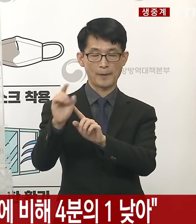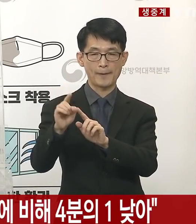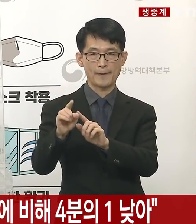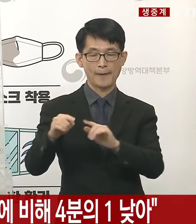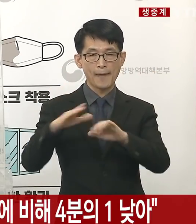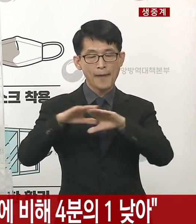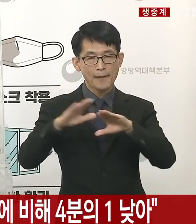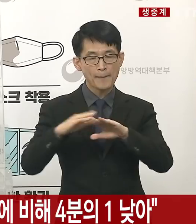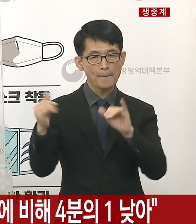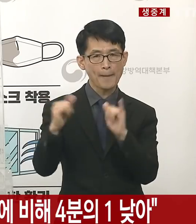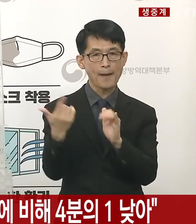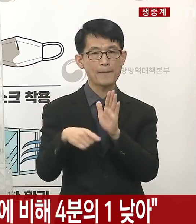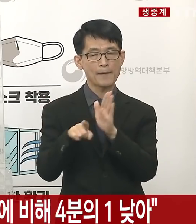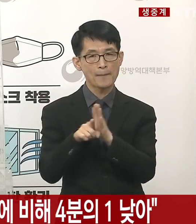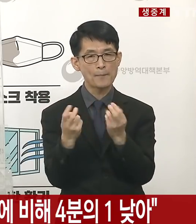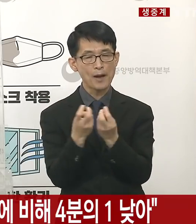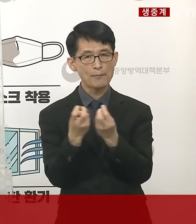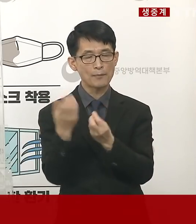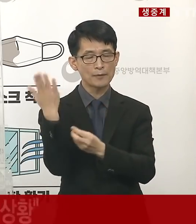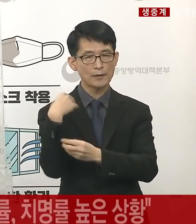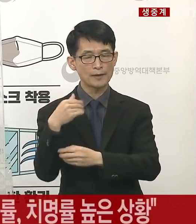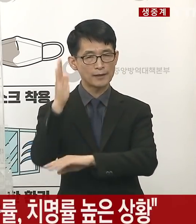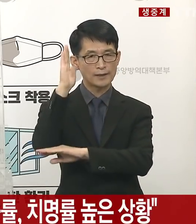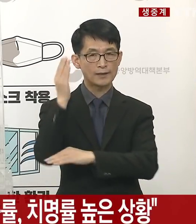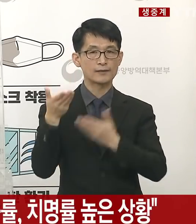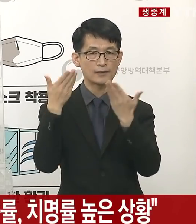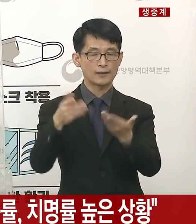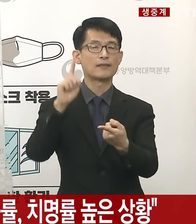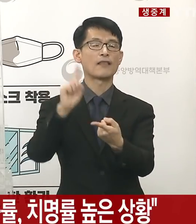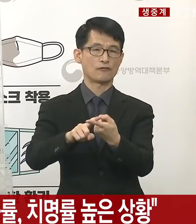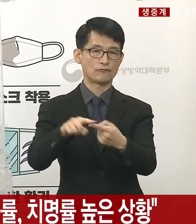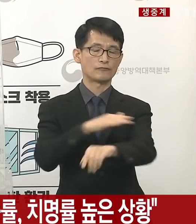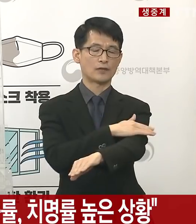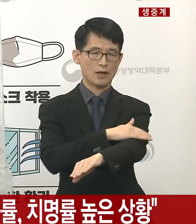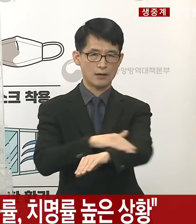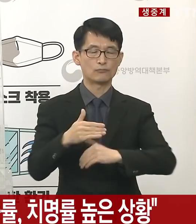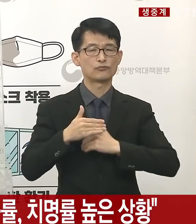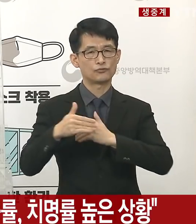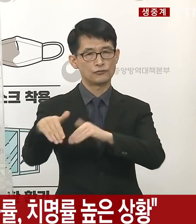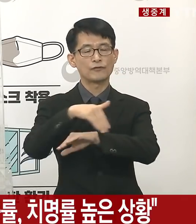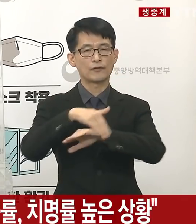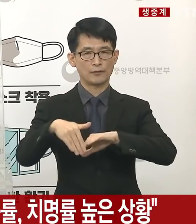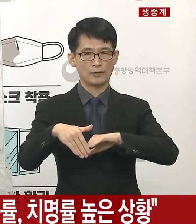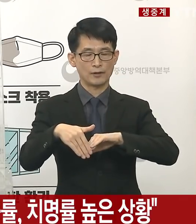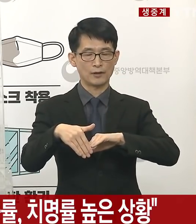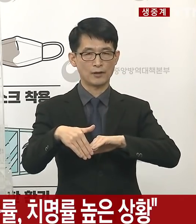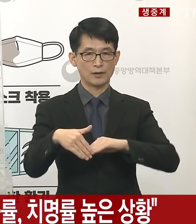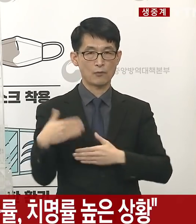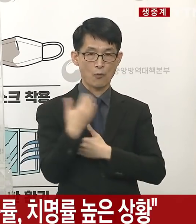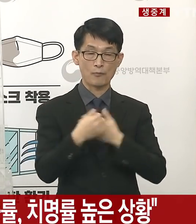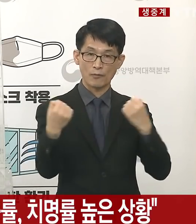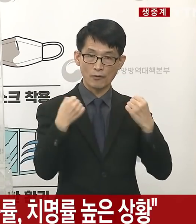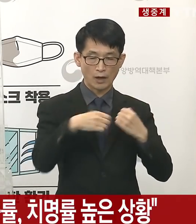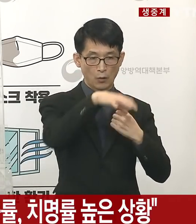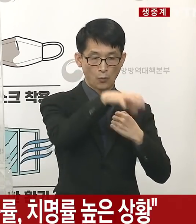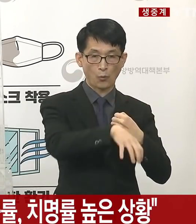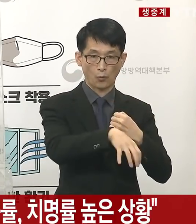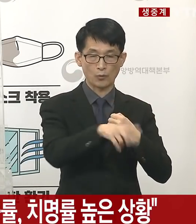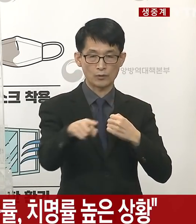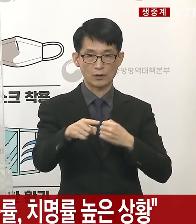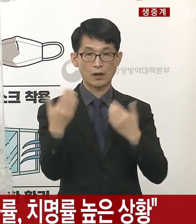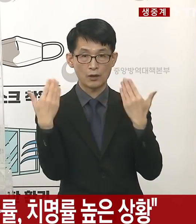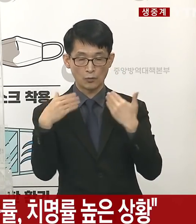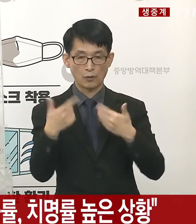대책에 대한 추가적인 지원 사항을 차질 없이 이행하도록 하겠으며 보건당국과 교육당국 간의 협력 체계를